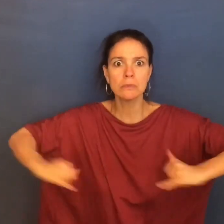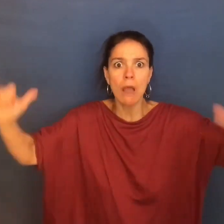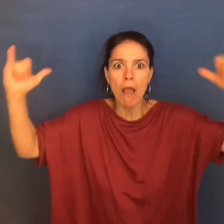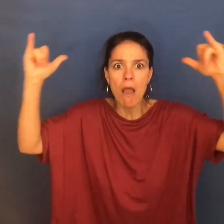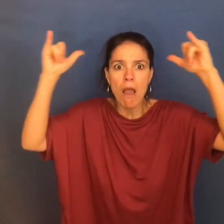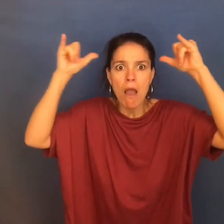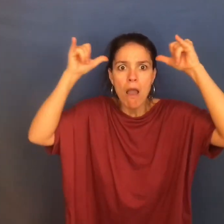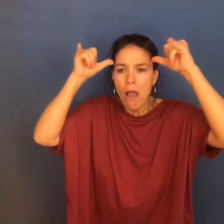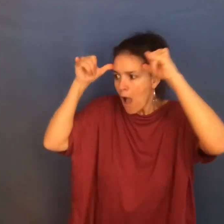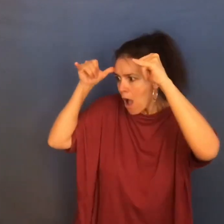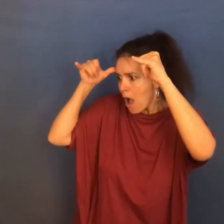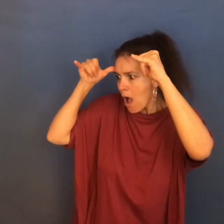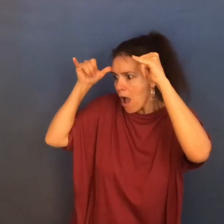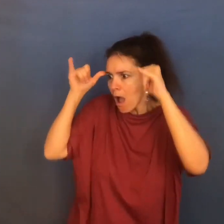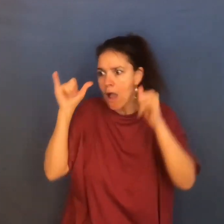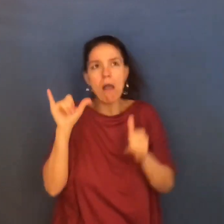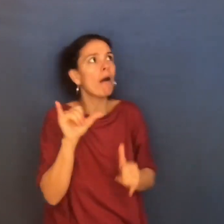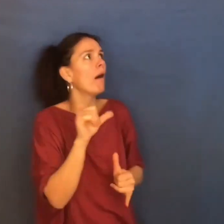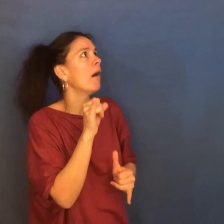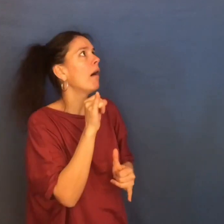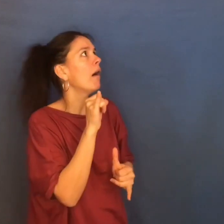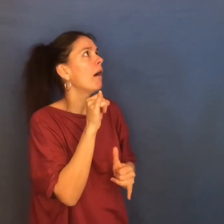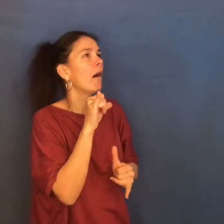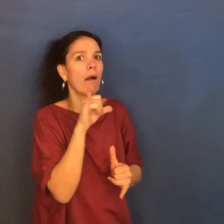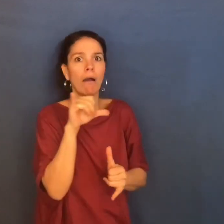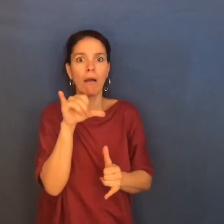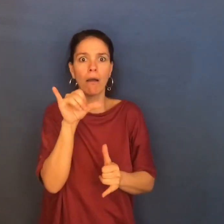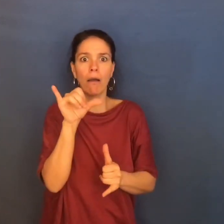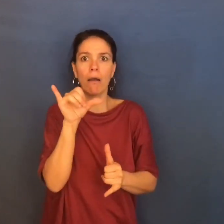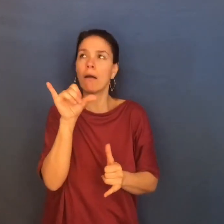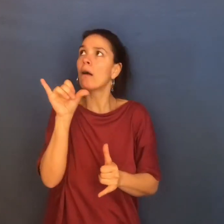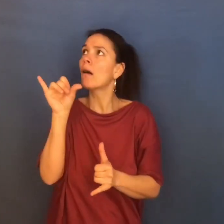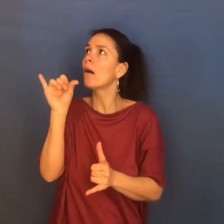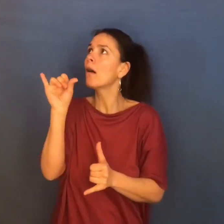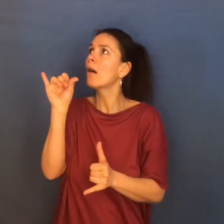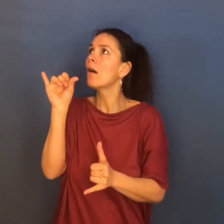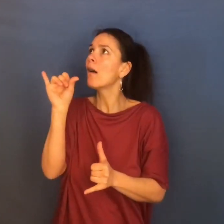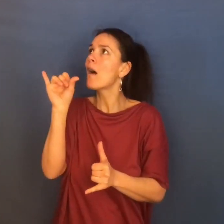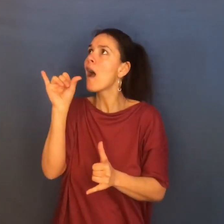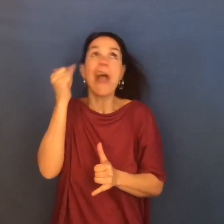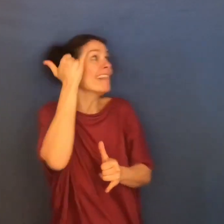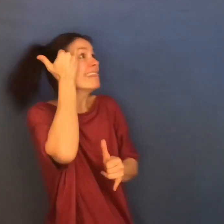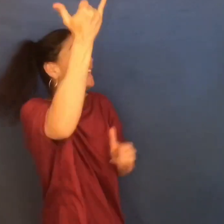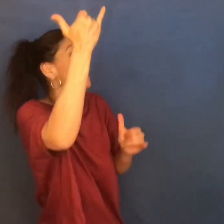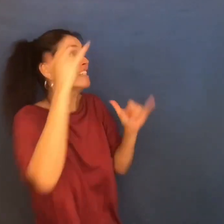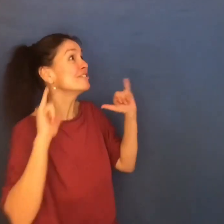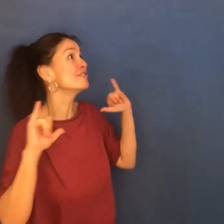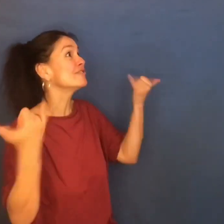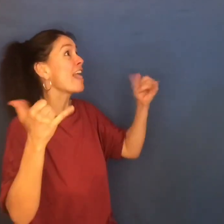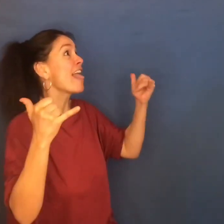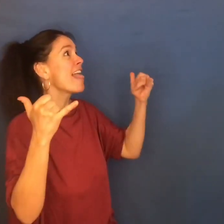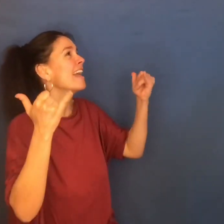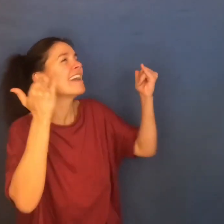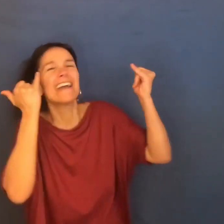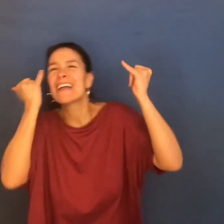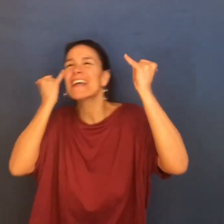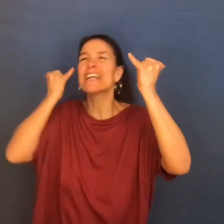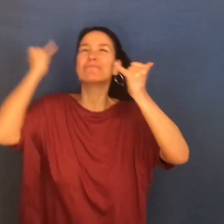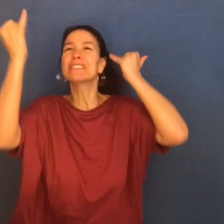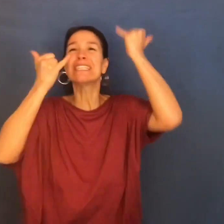l'escargot s'envola en direction de la lune. Oh, impressionnant! S'étonna-t-elle. Cette surprise fit germer une idée dans